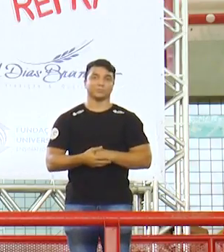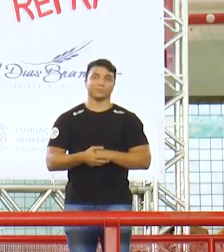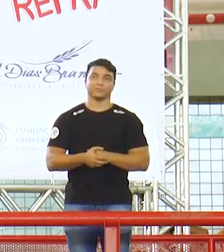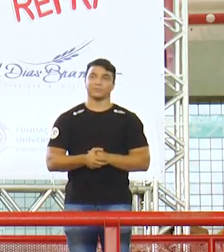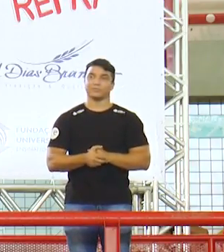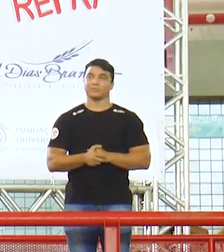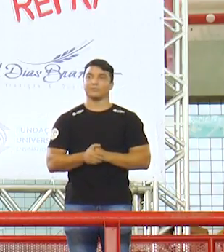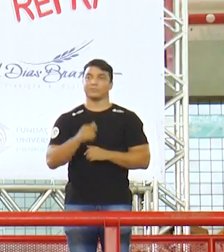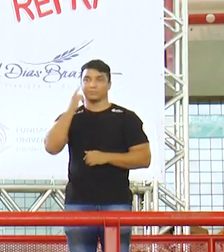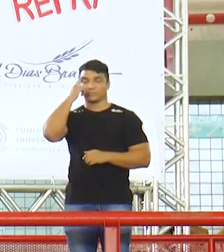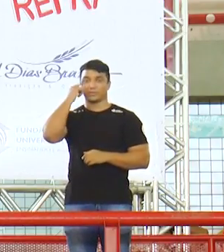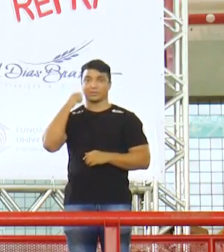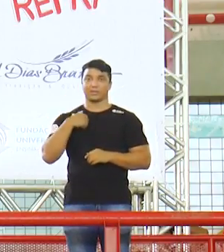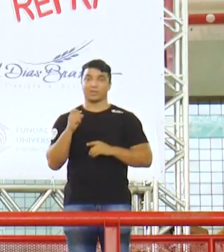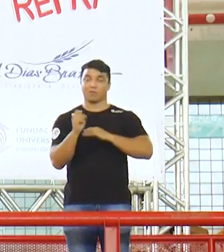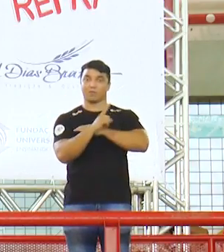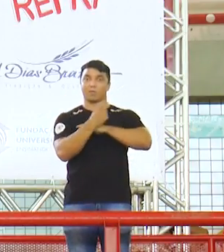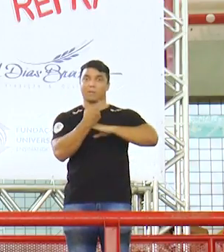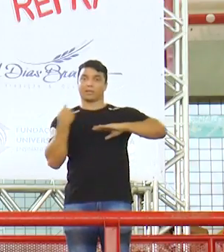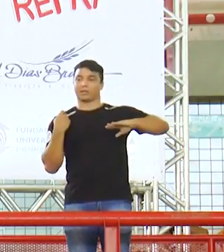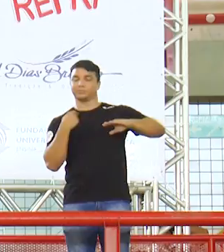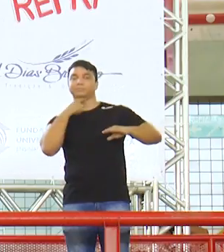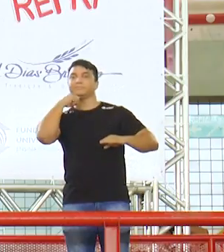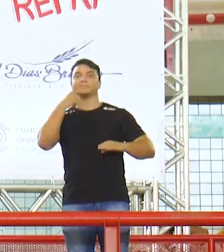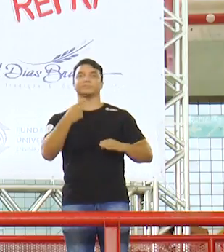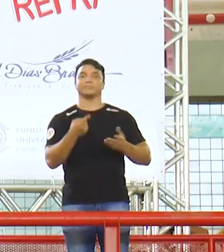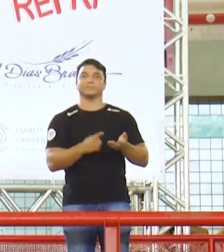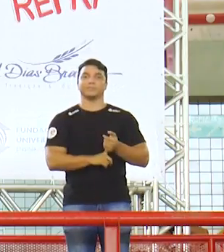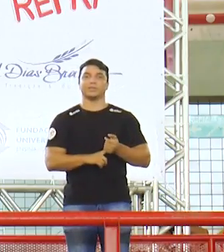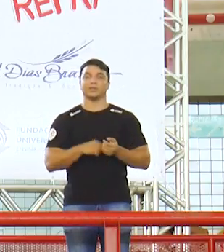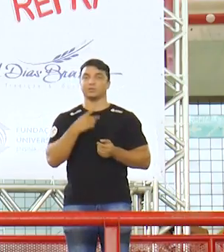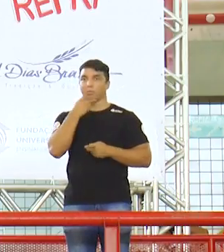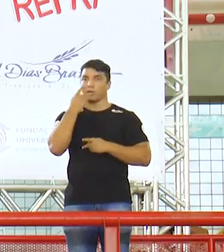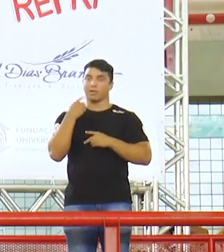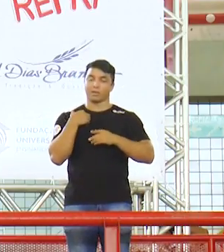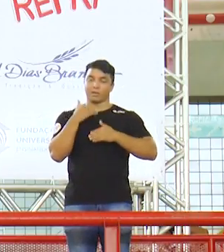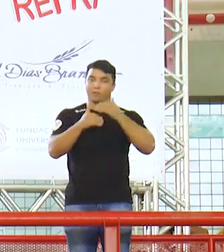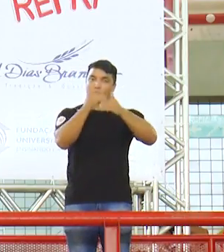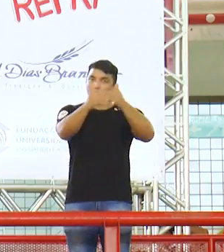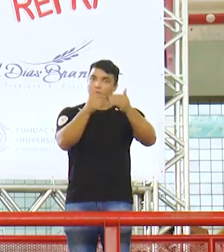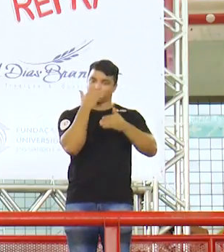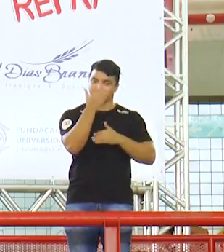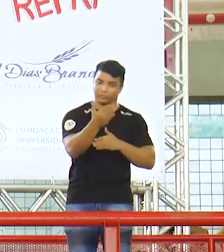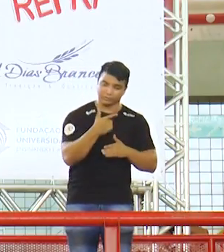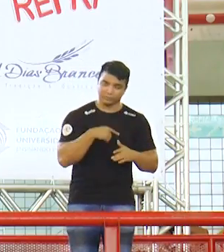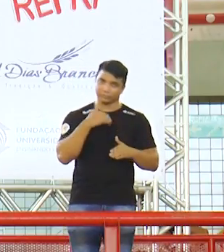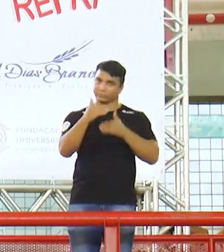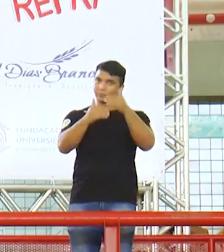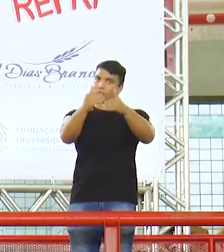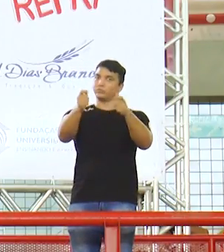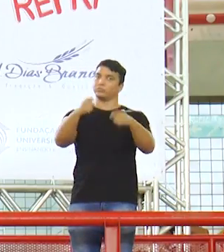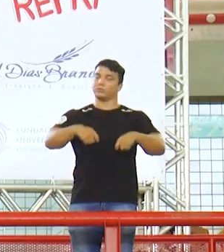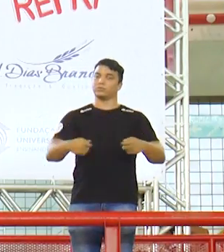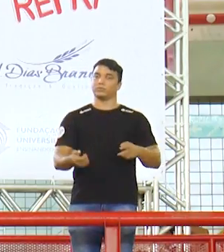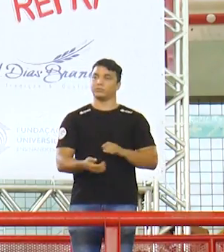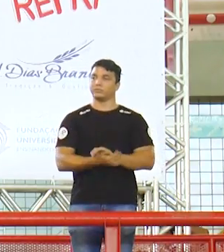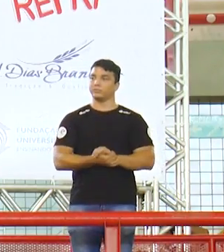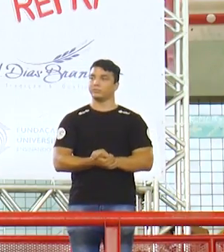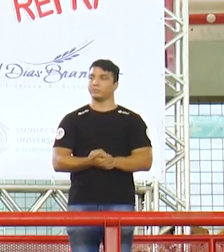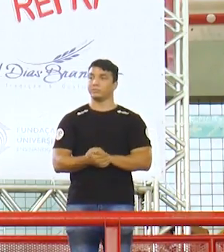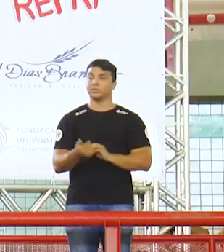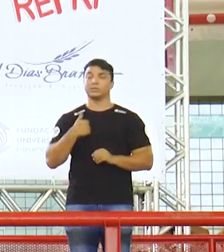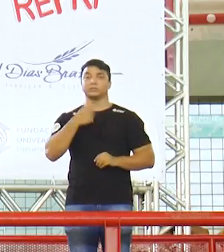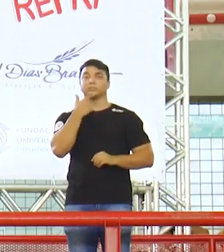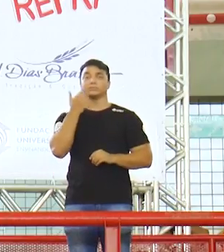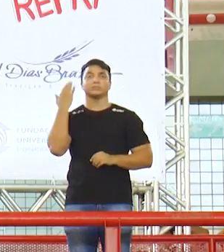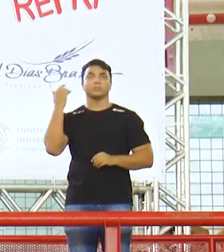Teve um rapaz aqui que falou assim, evoluindo para trás. Não pode. Evoluindo só pode ser para frente. Então está evoluindo. Eu mesmo